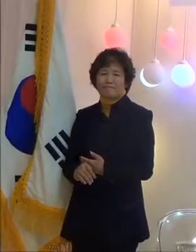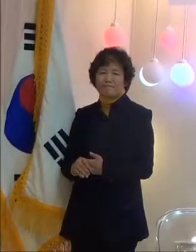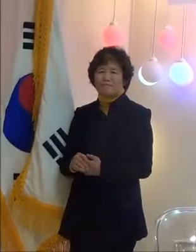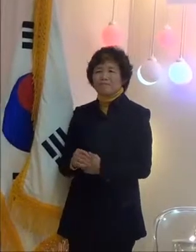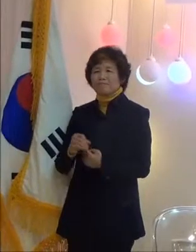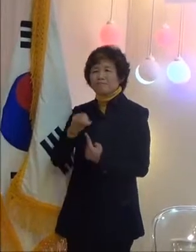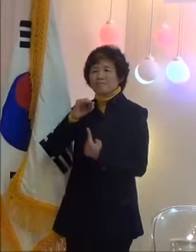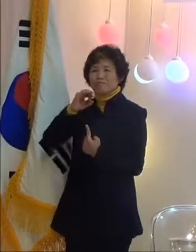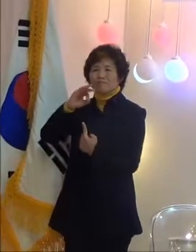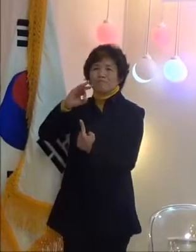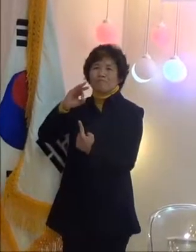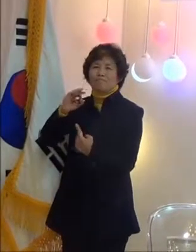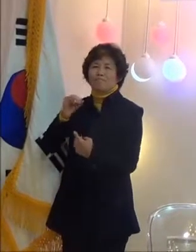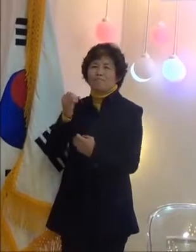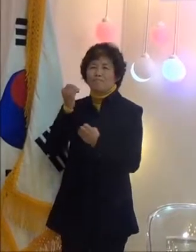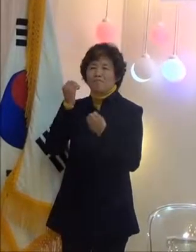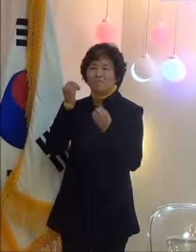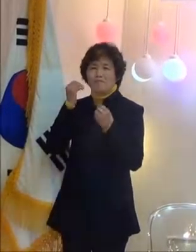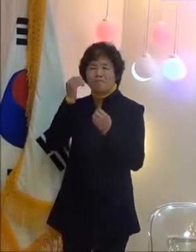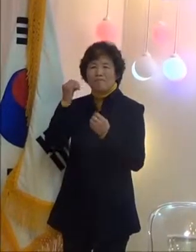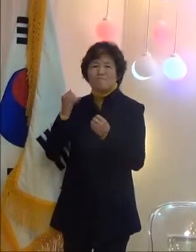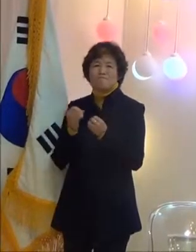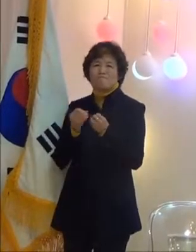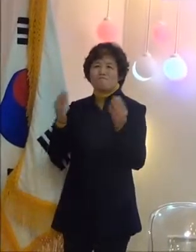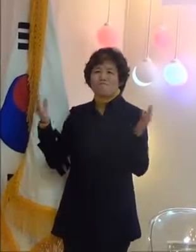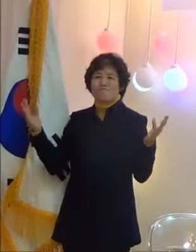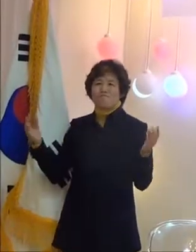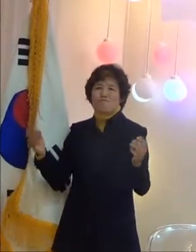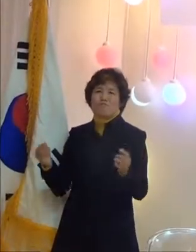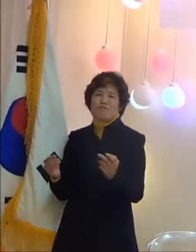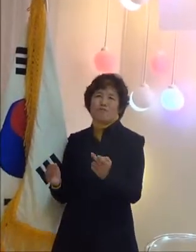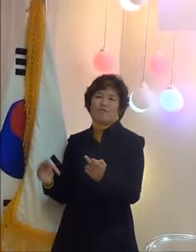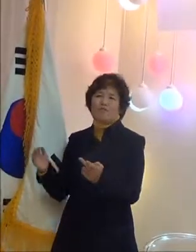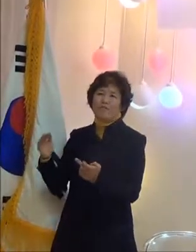오 눈부신 고리